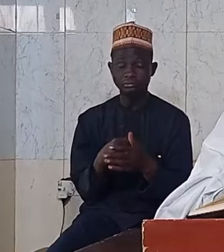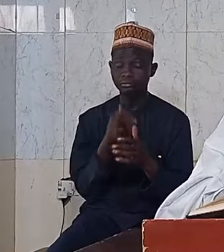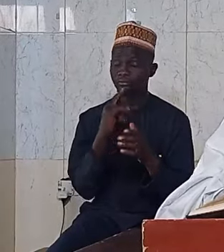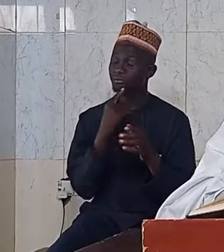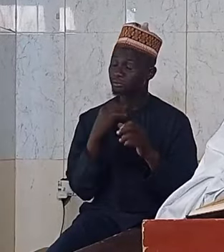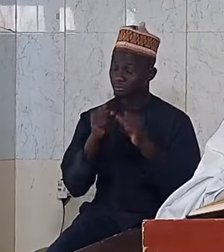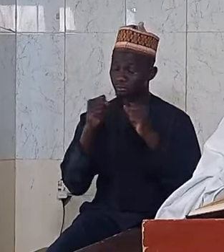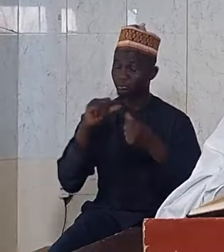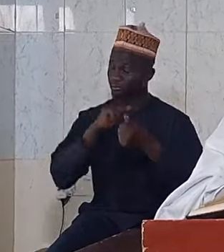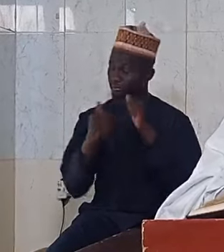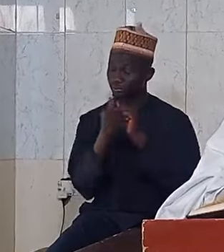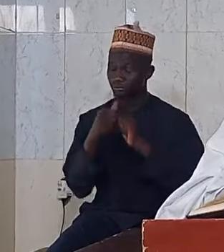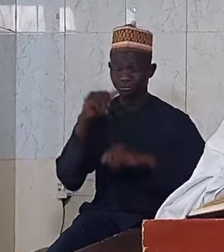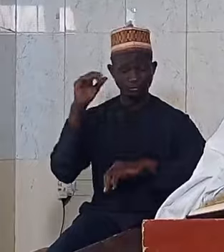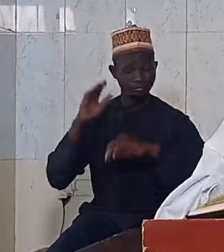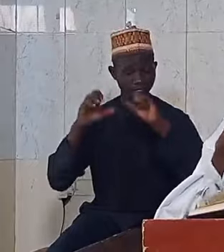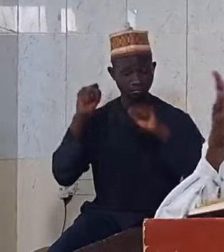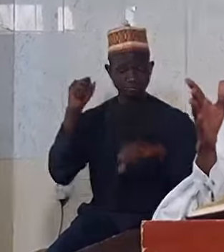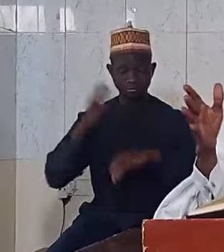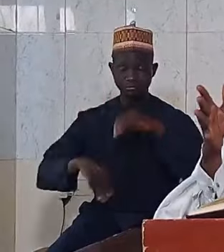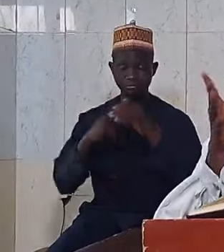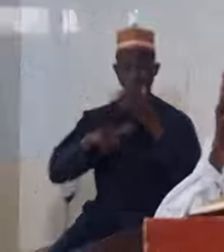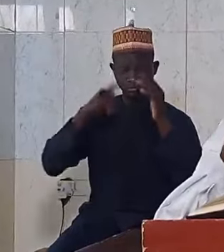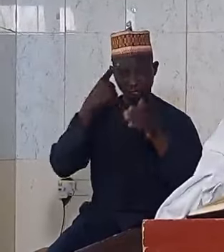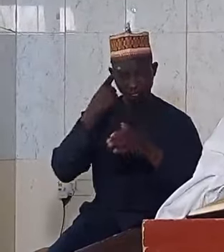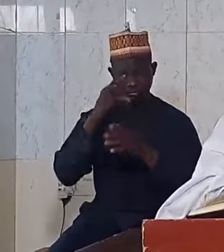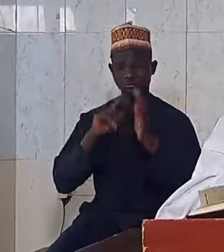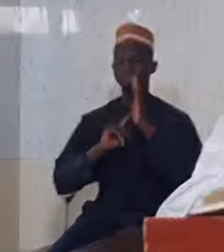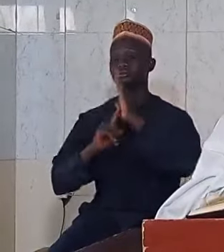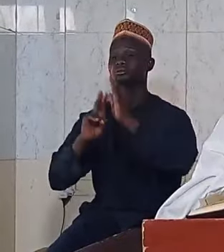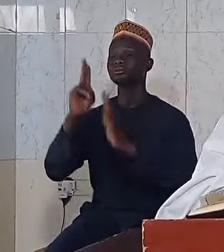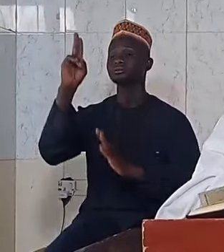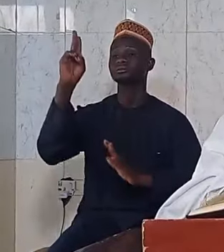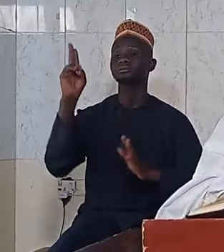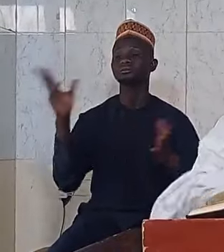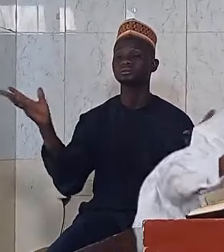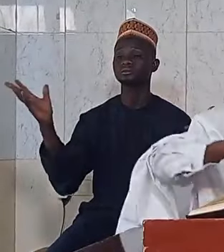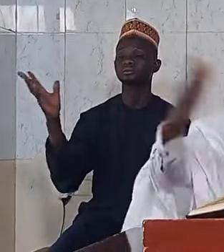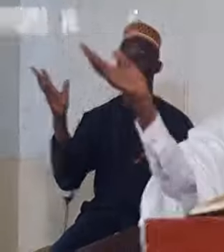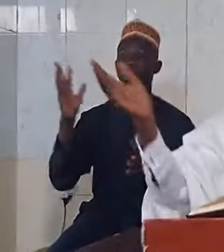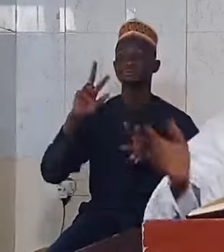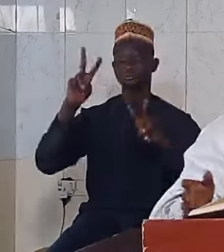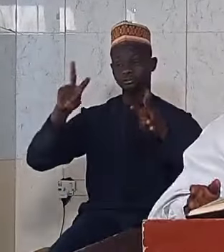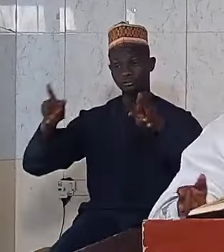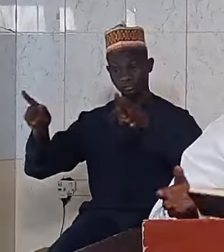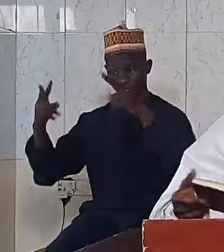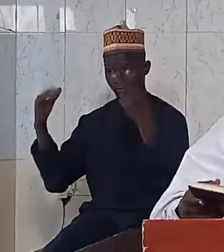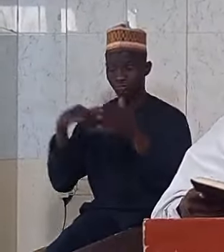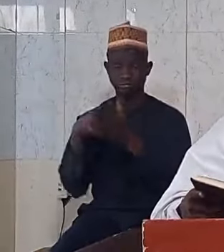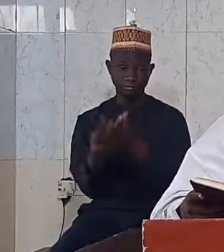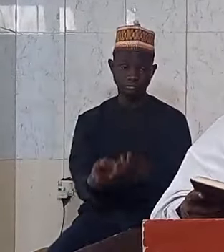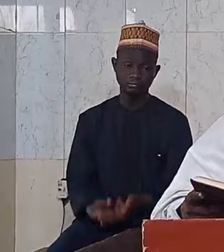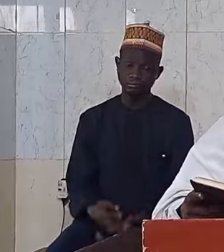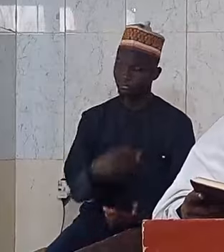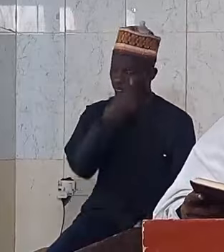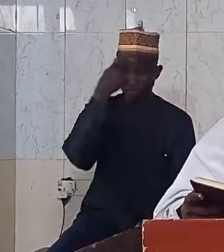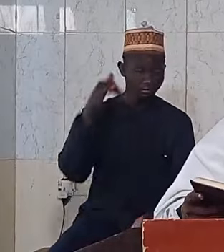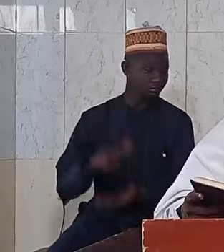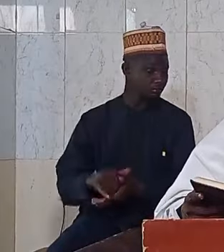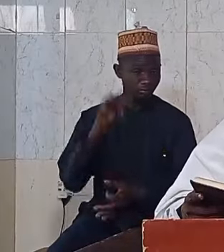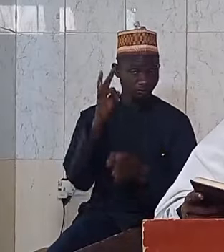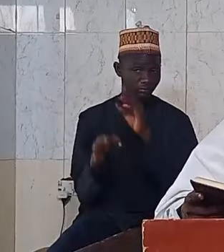fi sharri da ƙarfi sama da abin da za a yi maka na zahiri wanda afuwan haka kawai aka yi maka shi to don haka